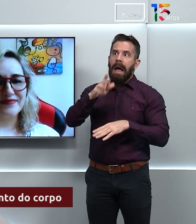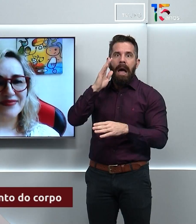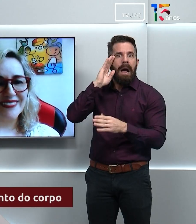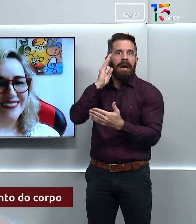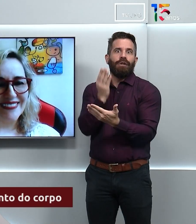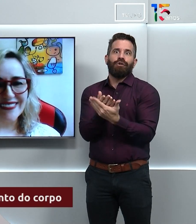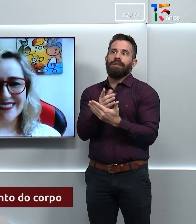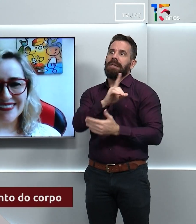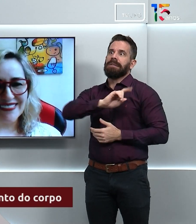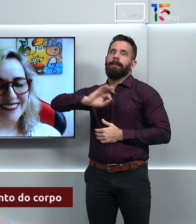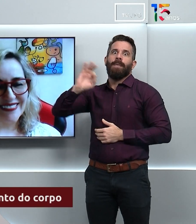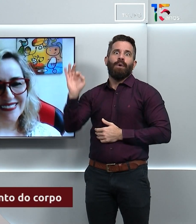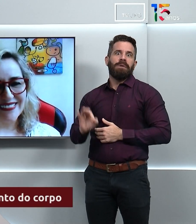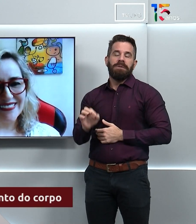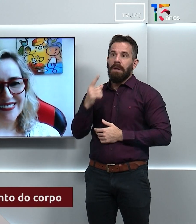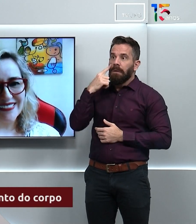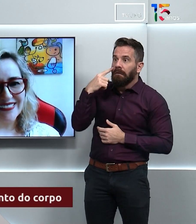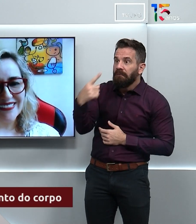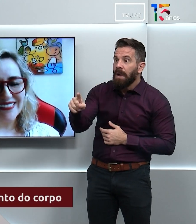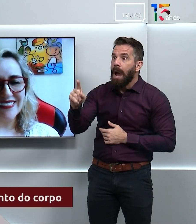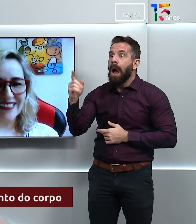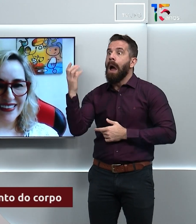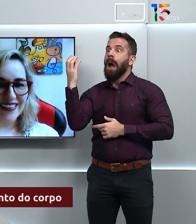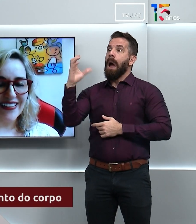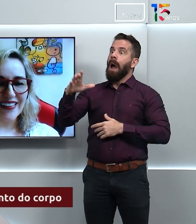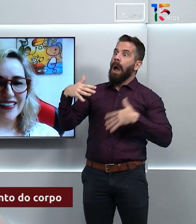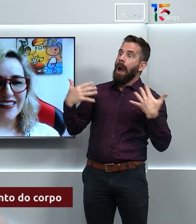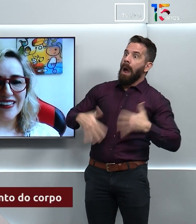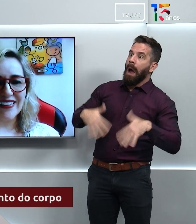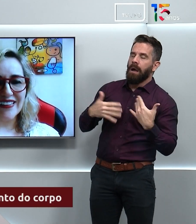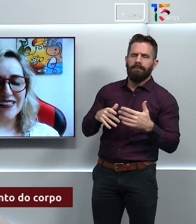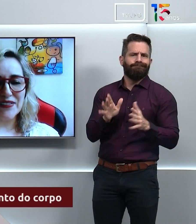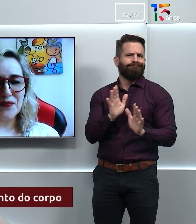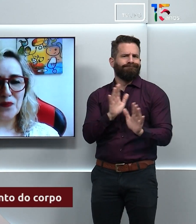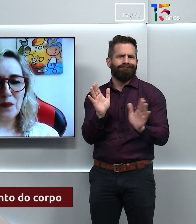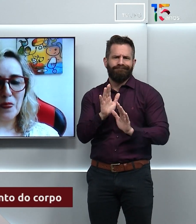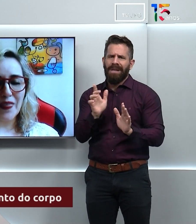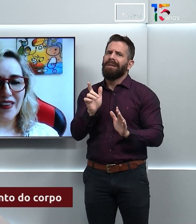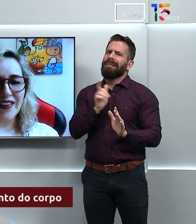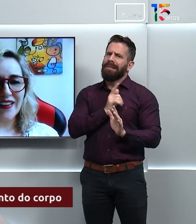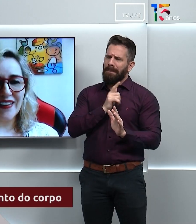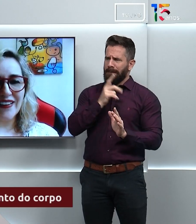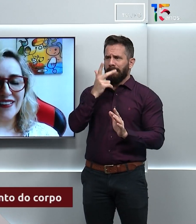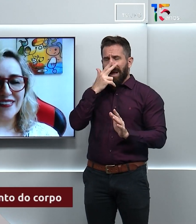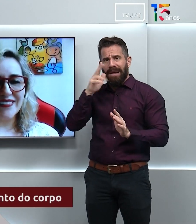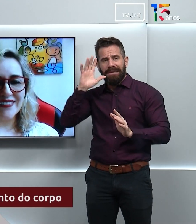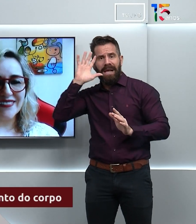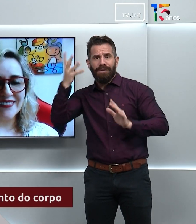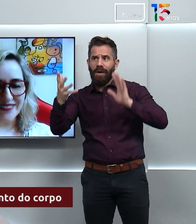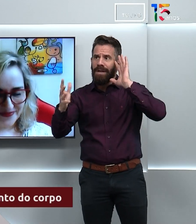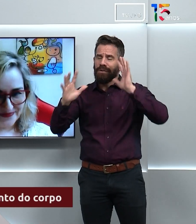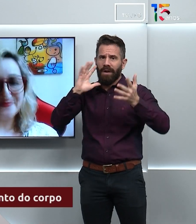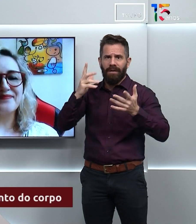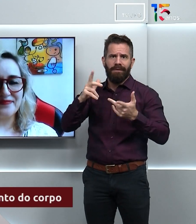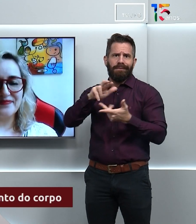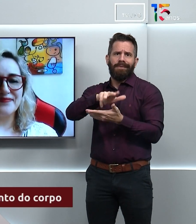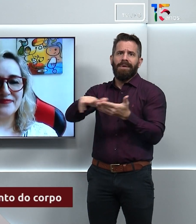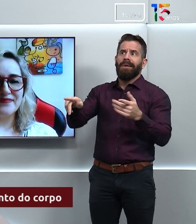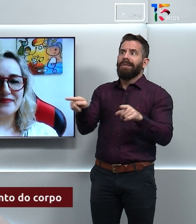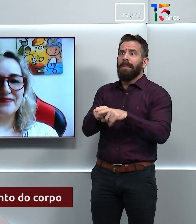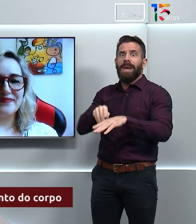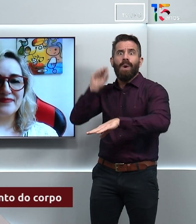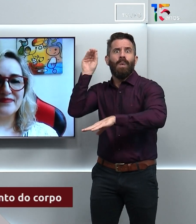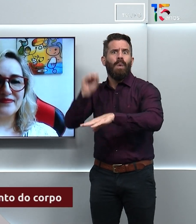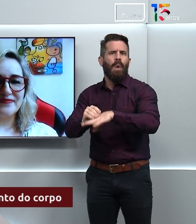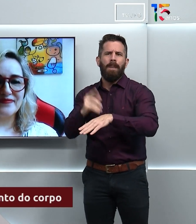internet, para ver esses vídeos que colocam uma solução muito fácil para problemas complexos ou que quer colocar toda a culpa de problemas em